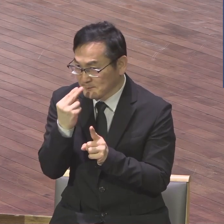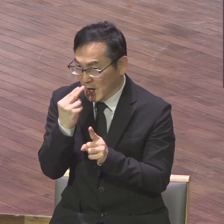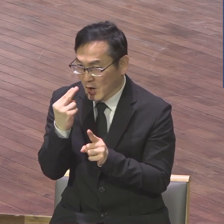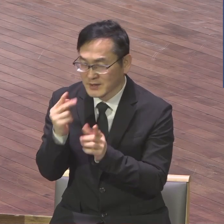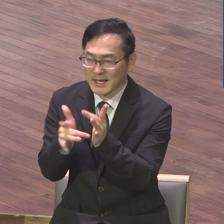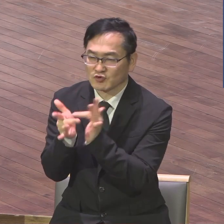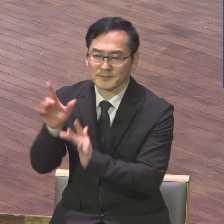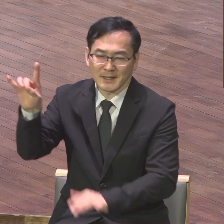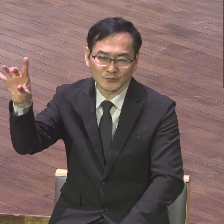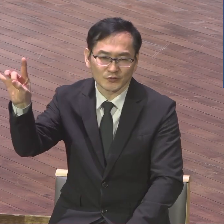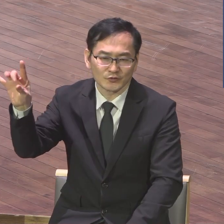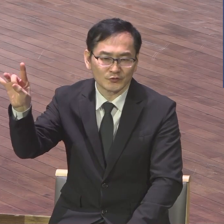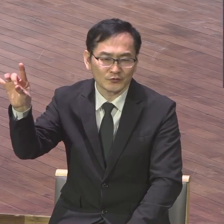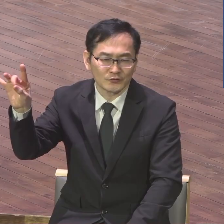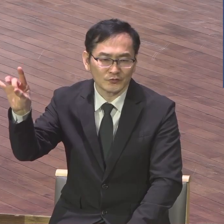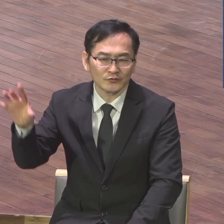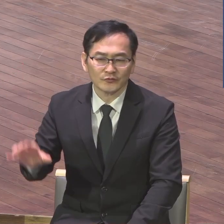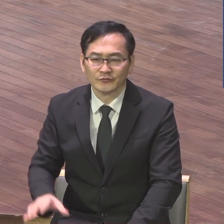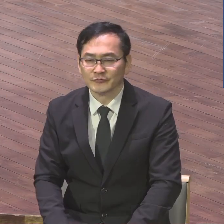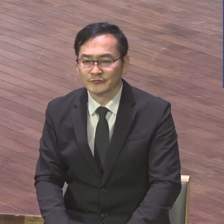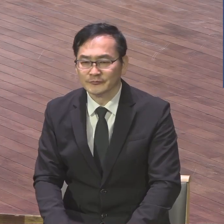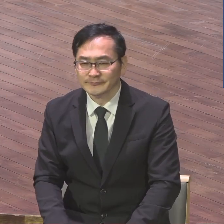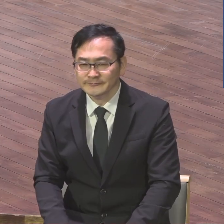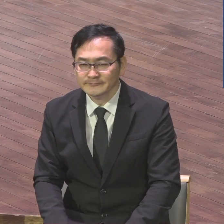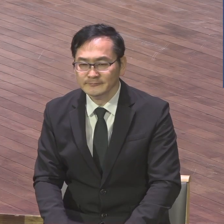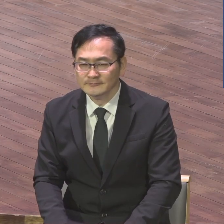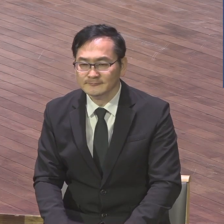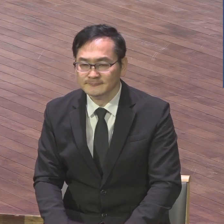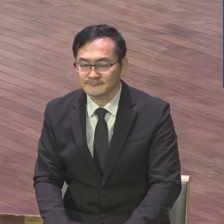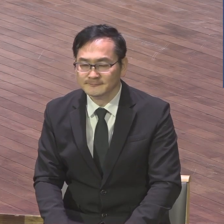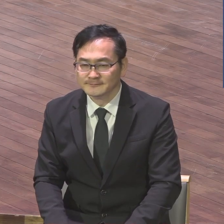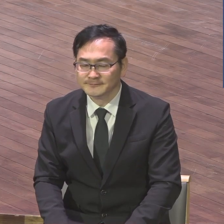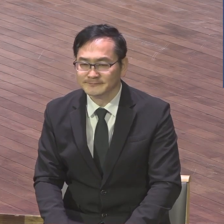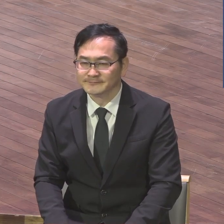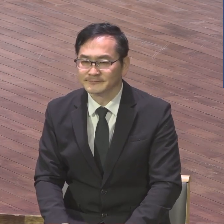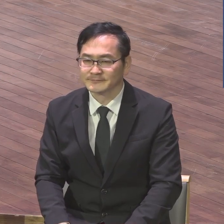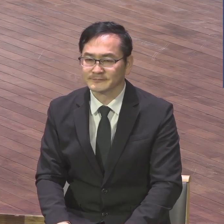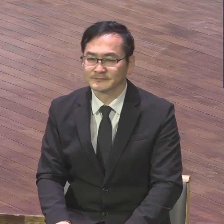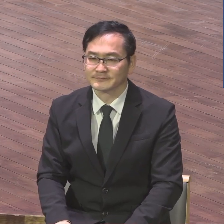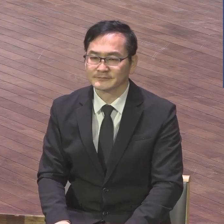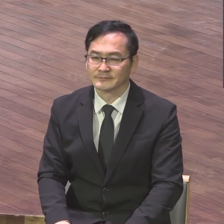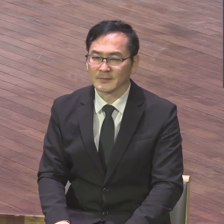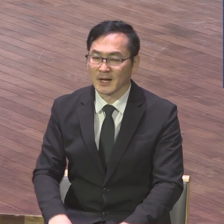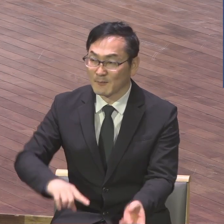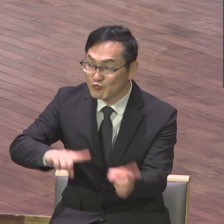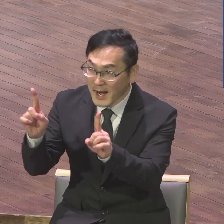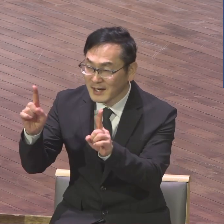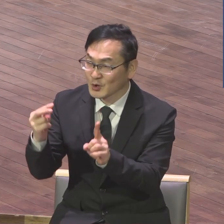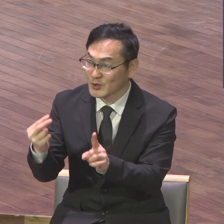예수 그리스도만이 부활의 생명을 얻게 해주시는 분이다.